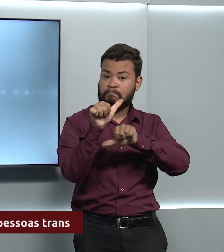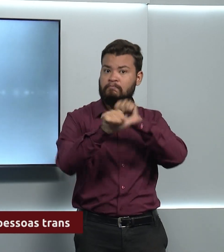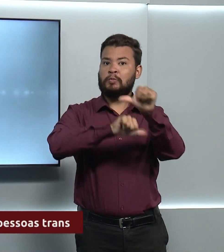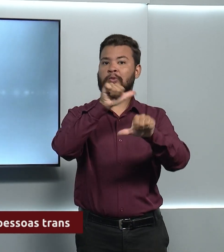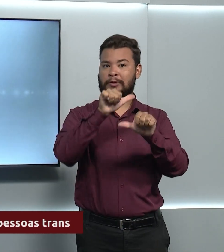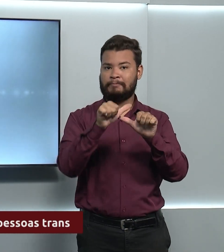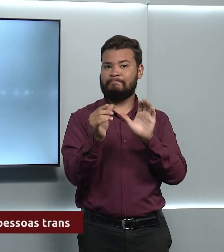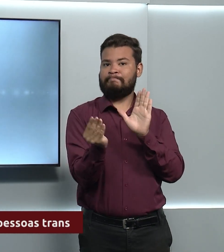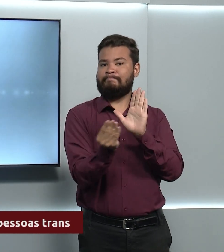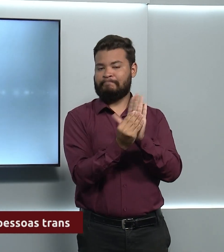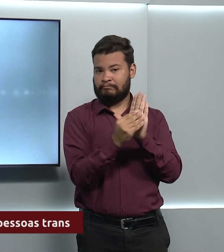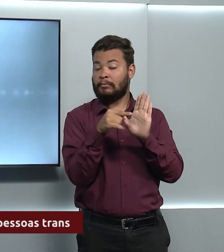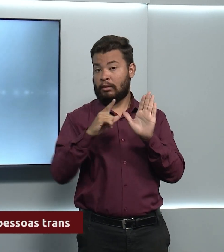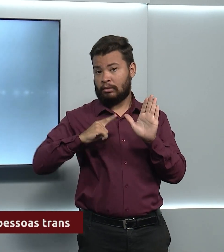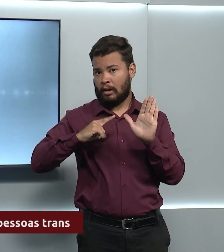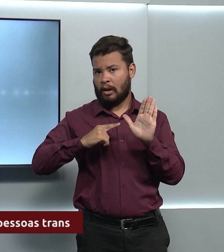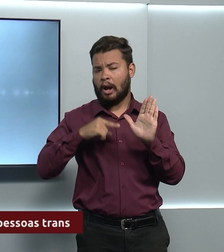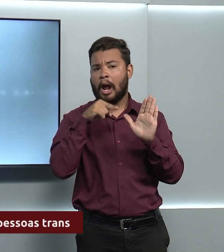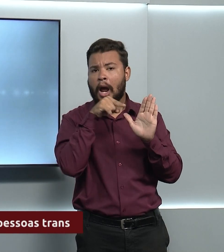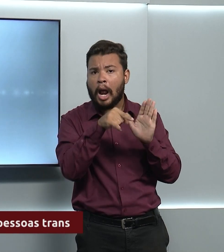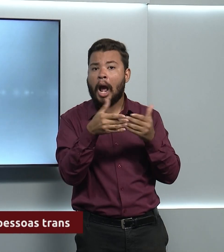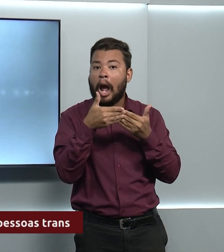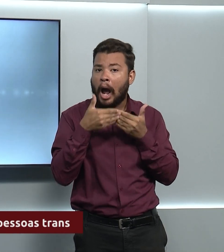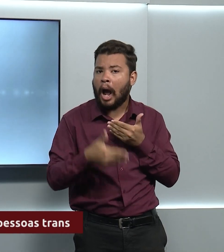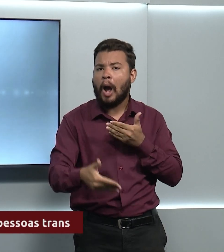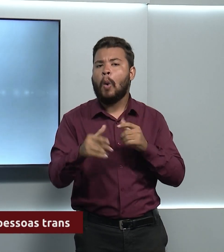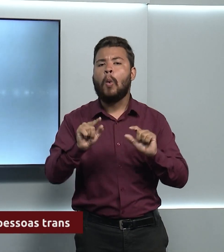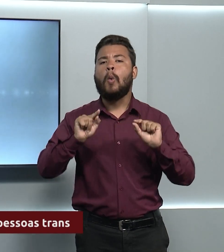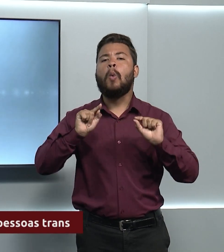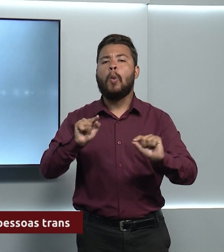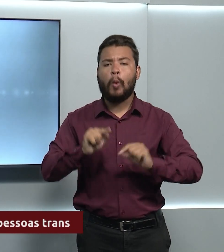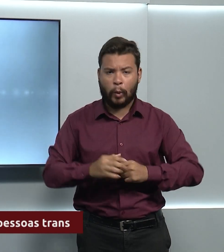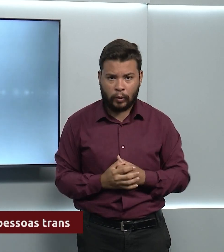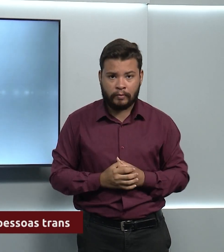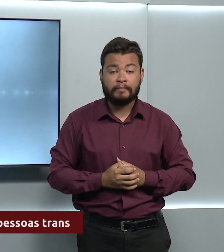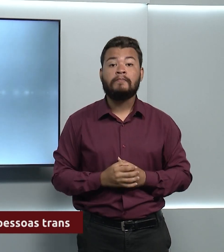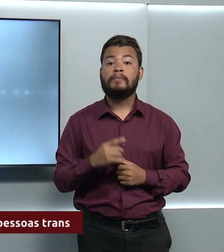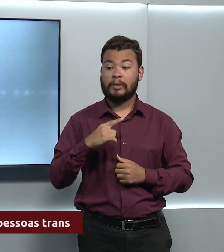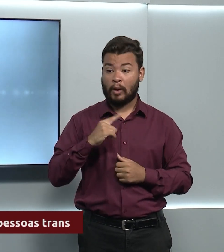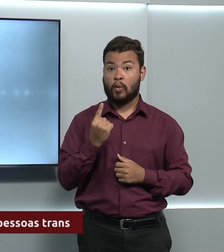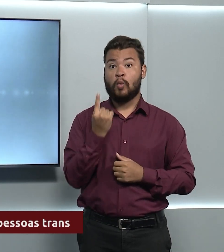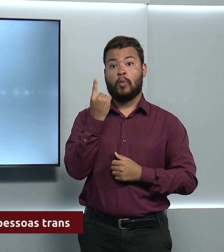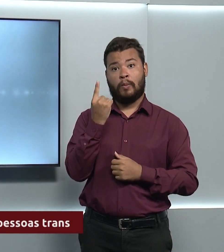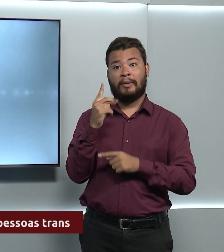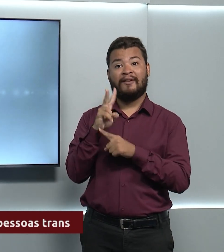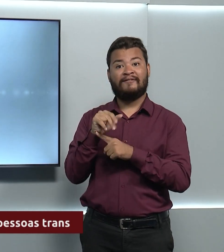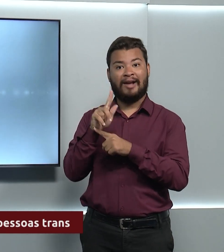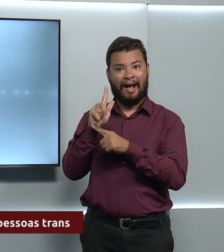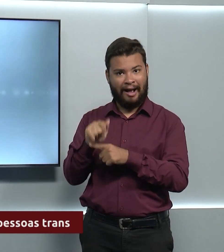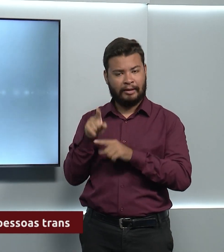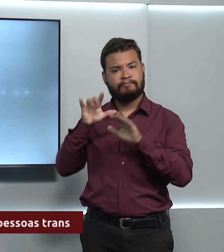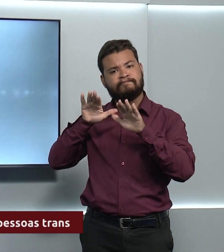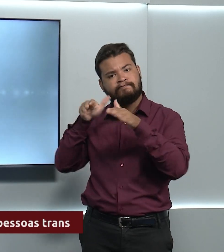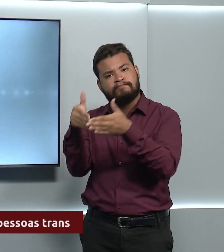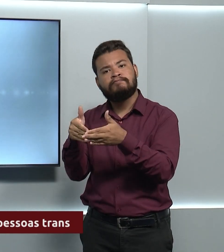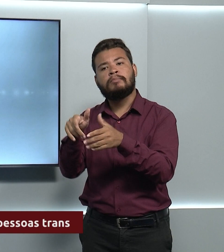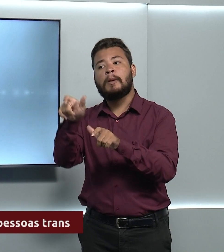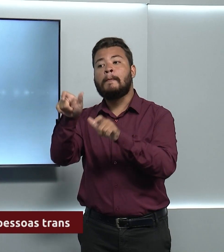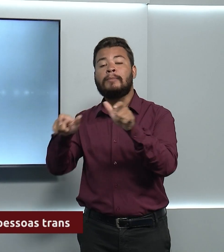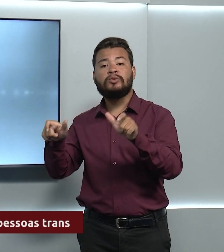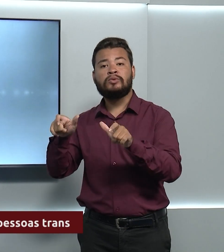FG Inclui é um programa que passa a prever também uma vaga reservada para pessoas